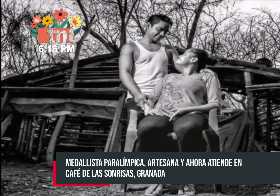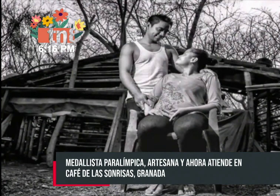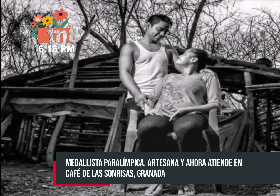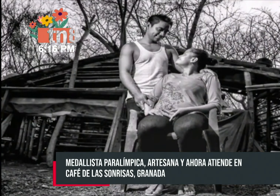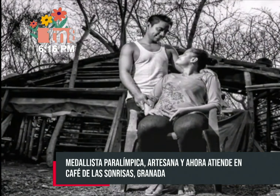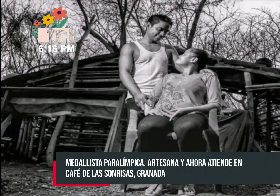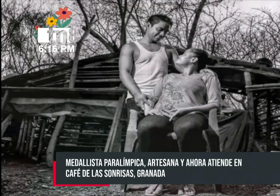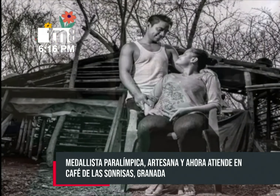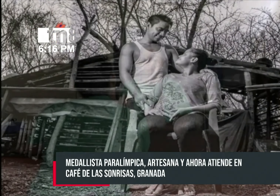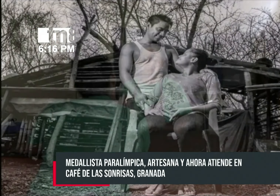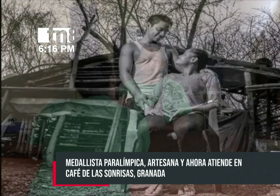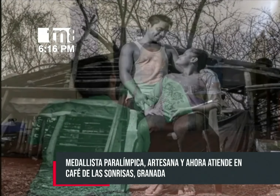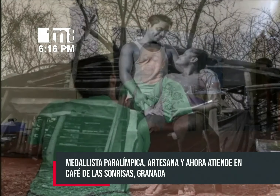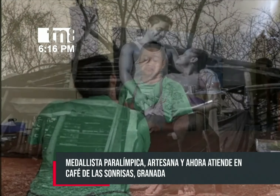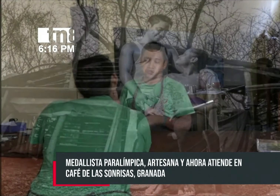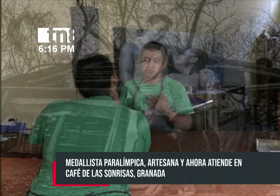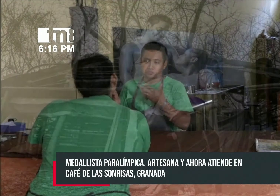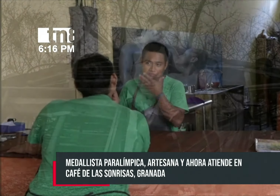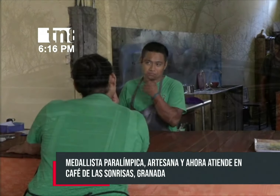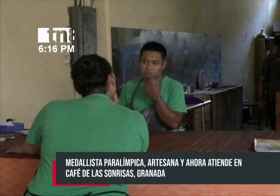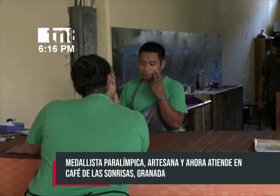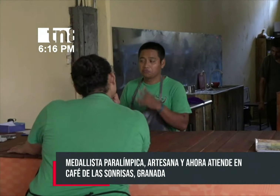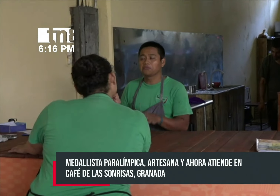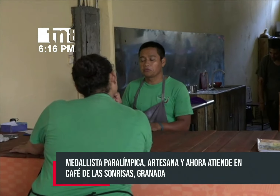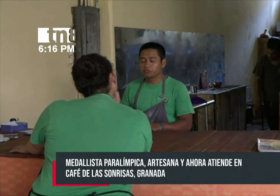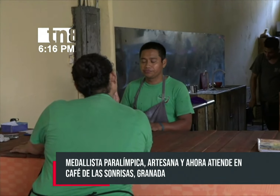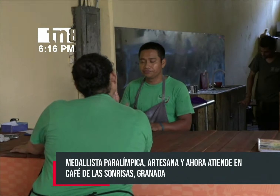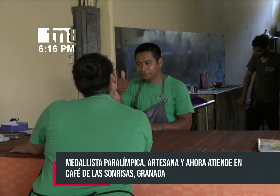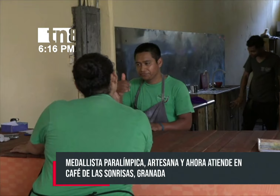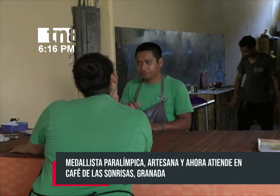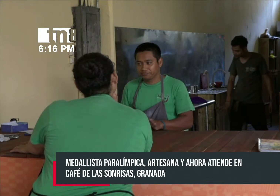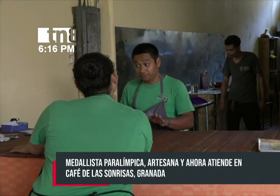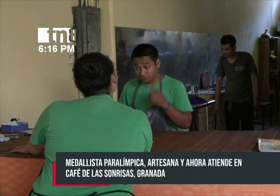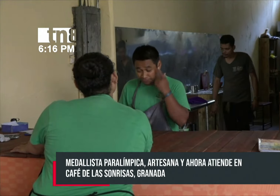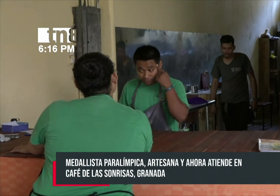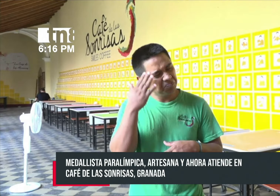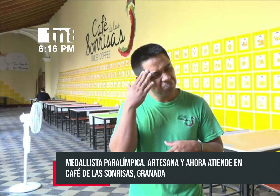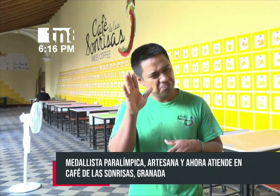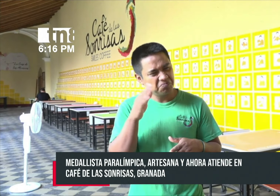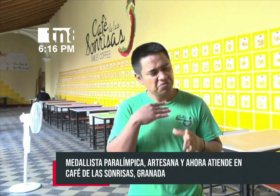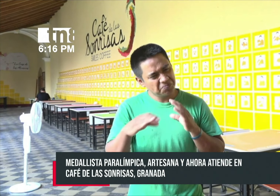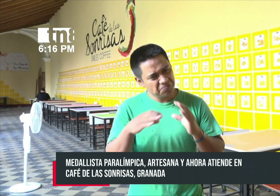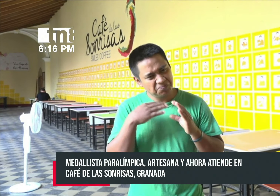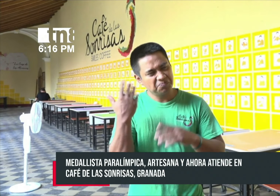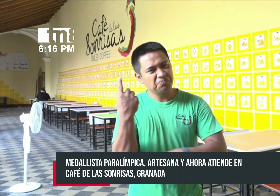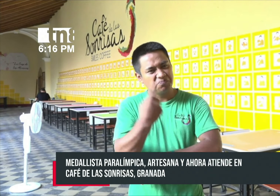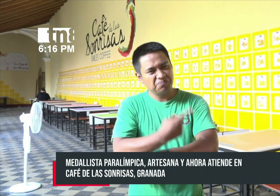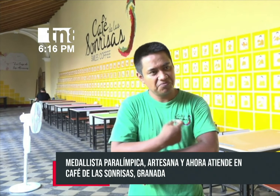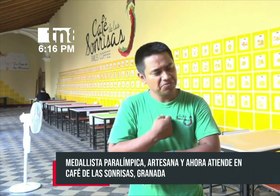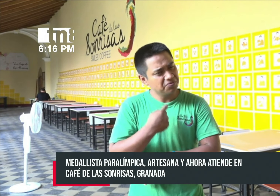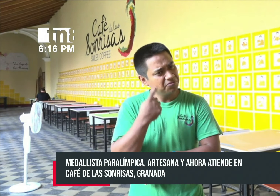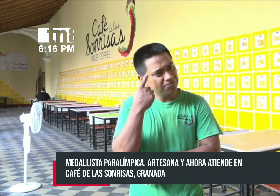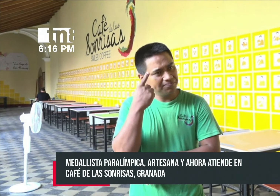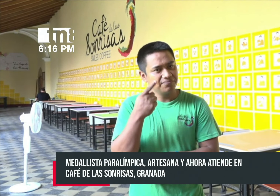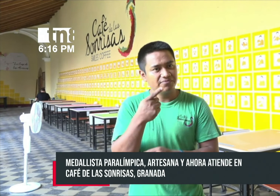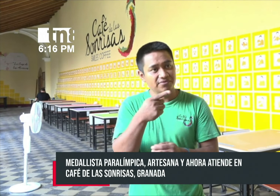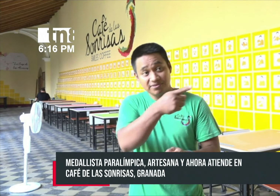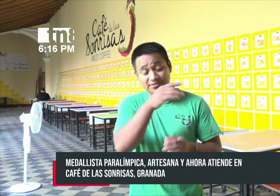con quien procreó un hijo. Los tres tienen discapacidad auditiva. La verdad que no recuerdo cuánto tiempo